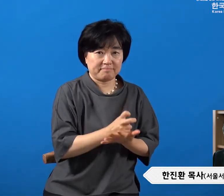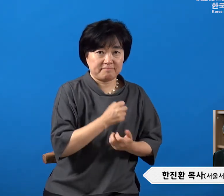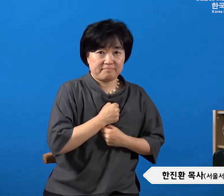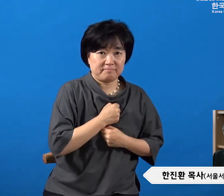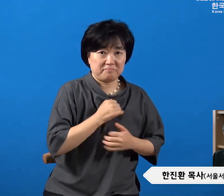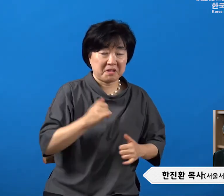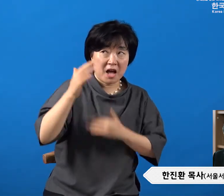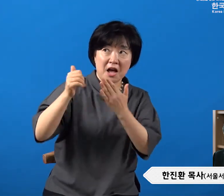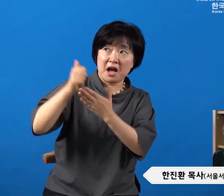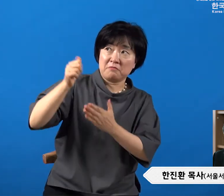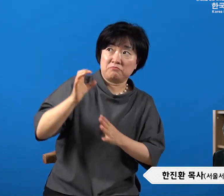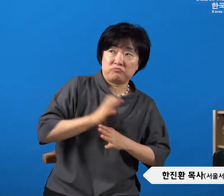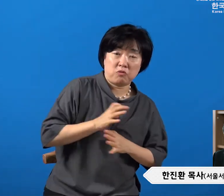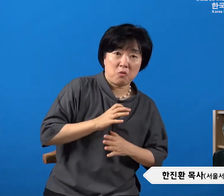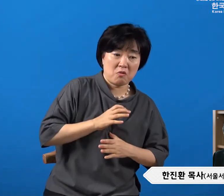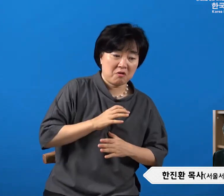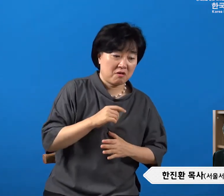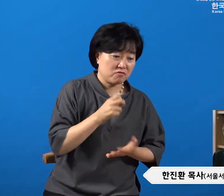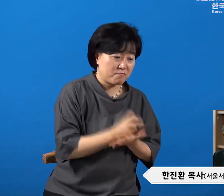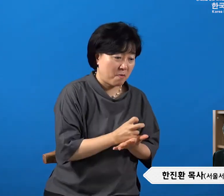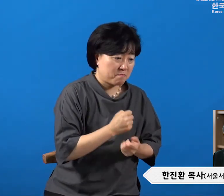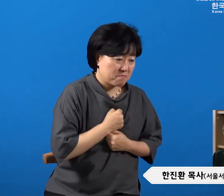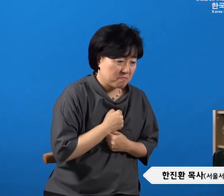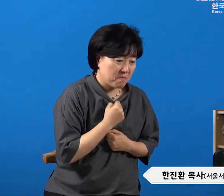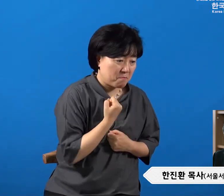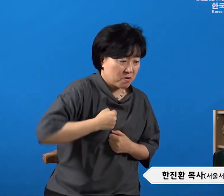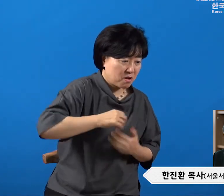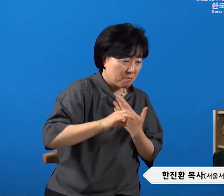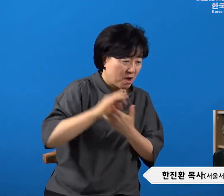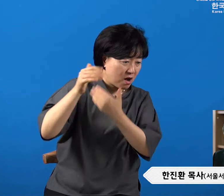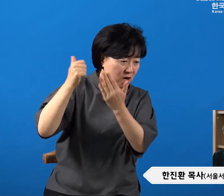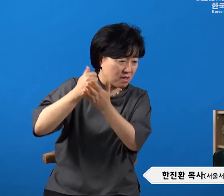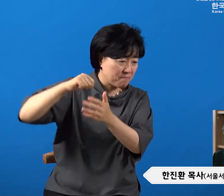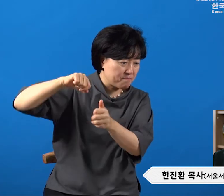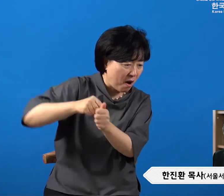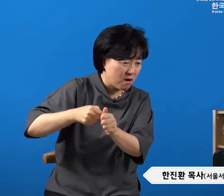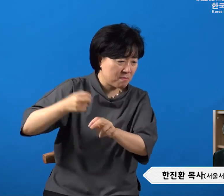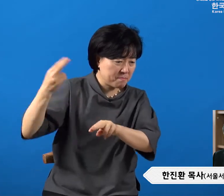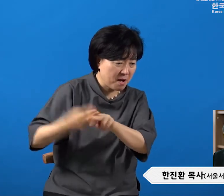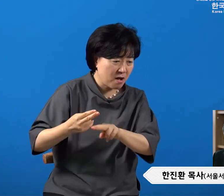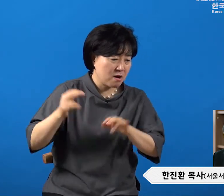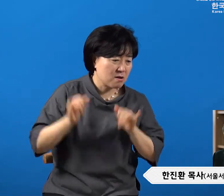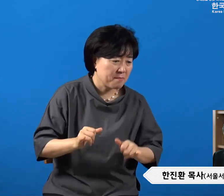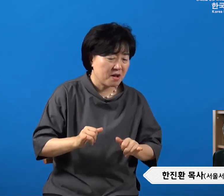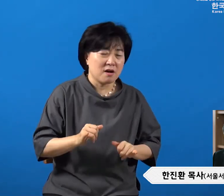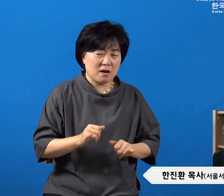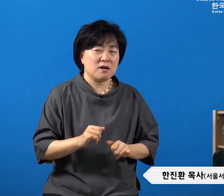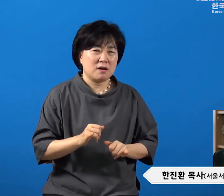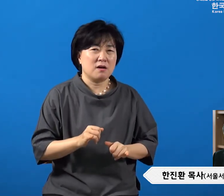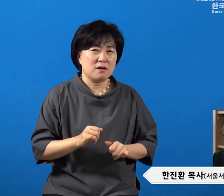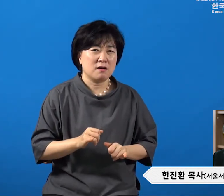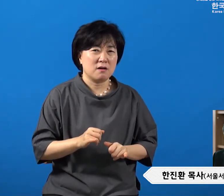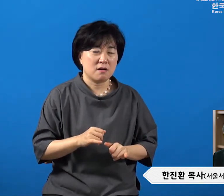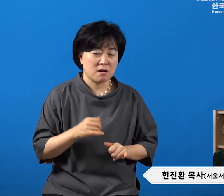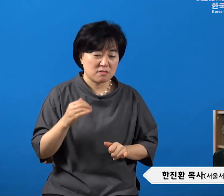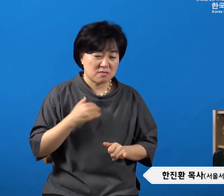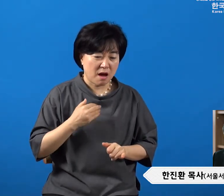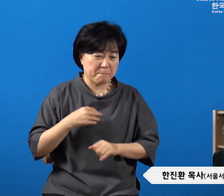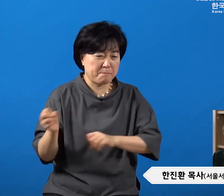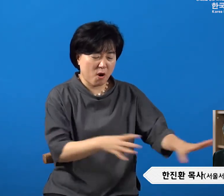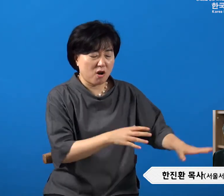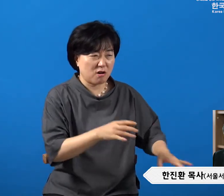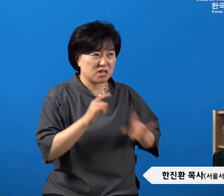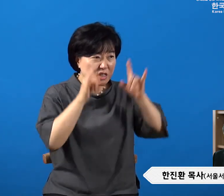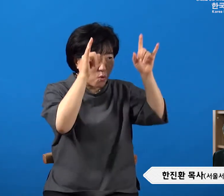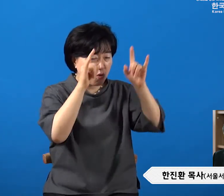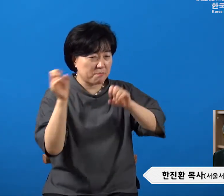율법주의자들은 하나님이 무서워서 율법을 지킵니다. 내가 이거 안 지키면 하나님이 벌 주실 거야, 나를 그냥 지옥에